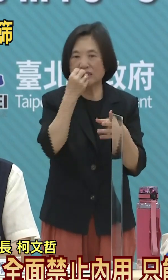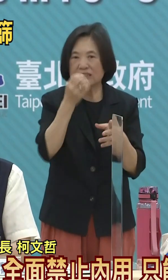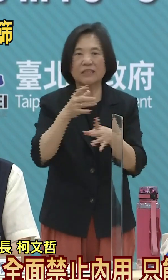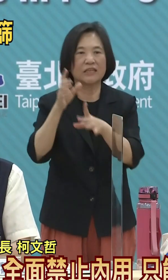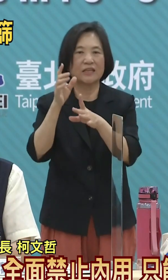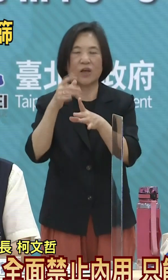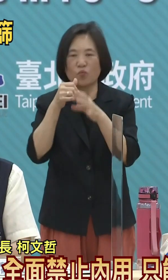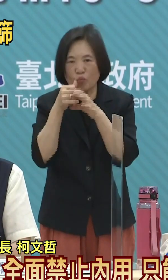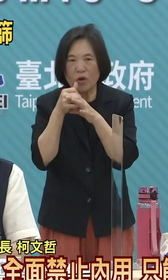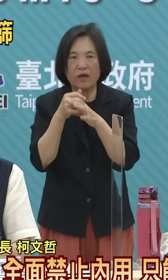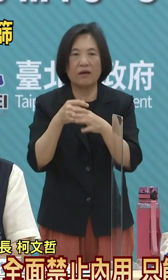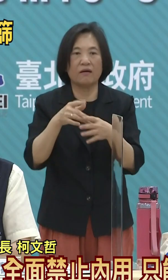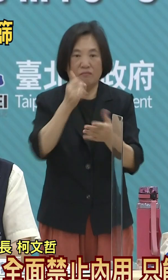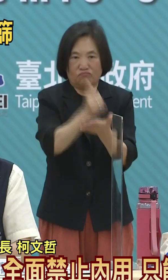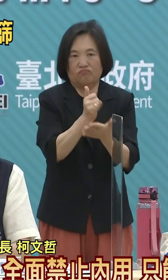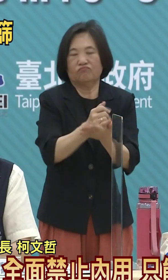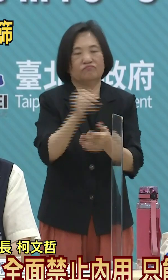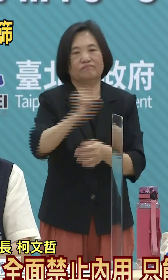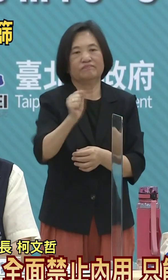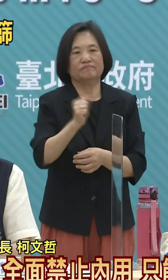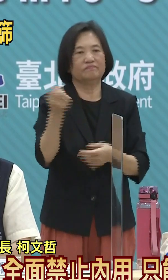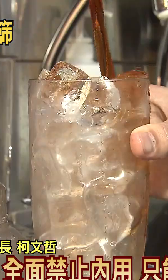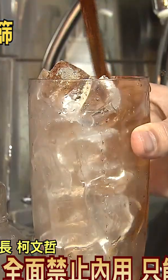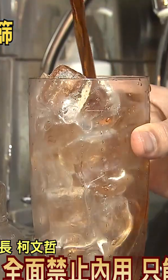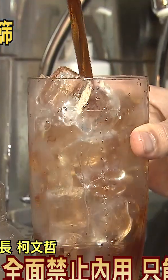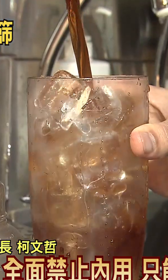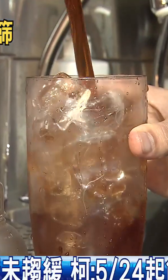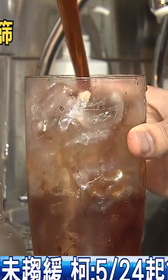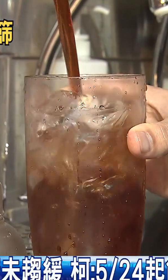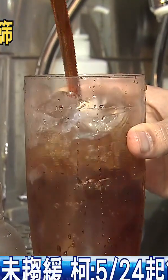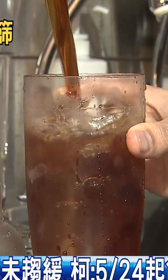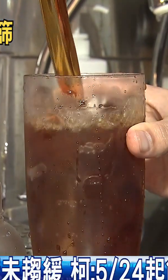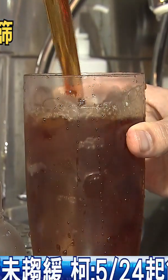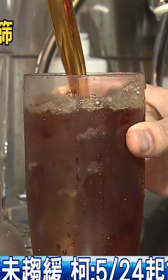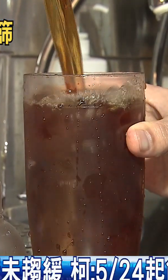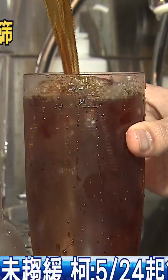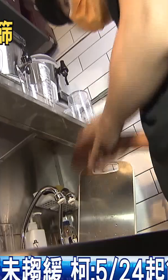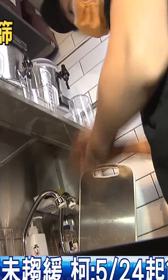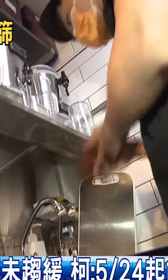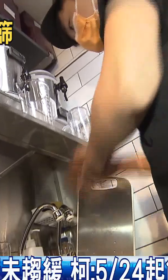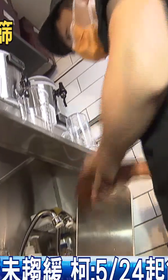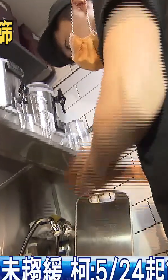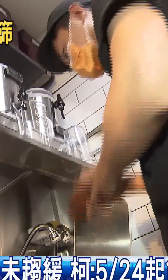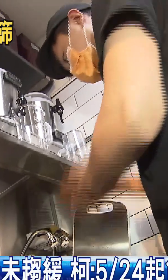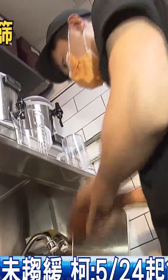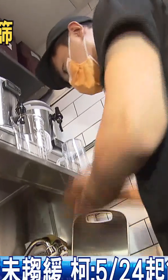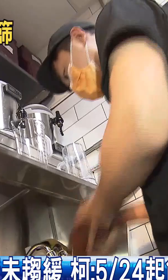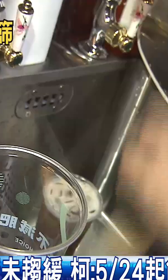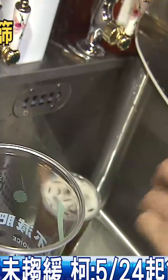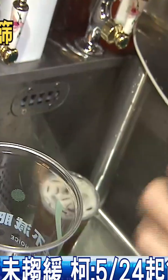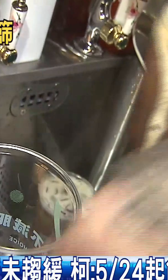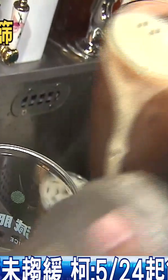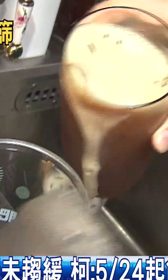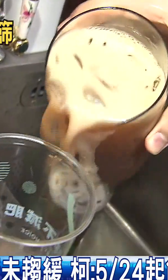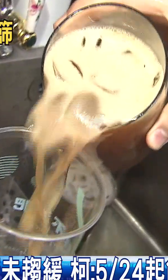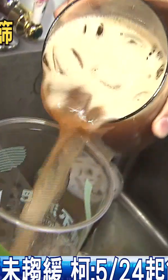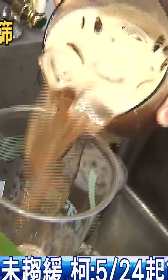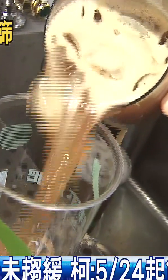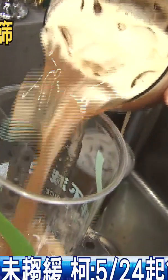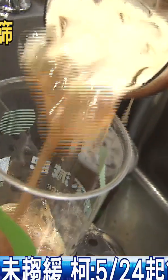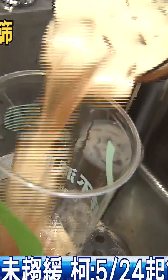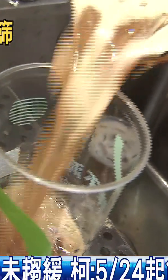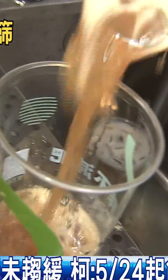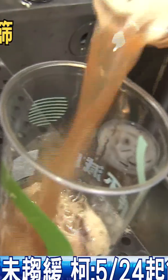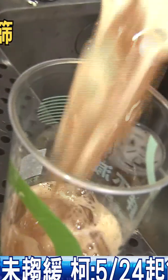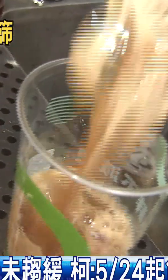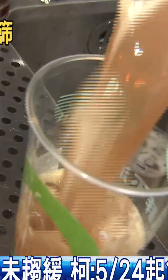面禁止内用，只能外送跟外带。 在祭出管制措施，从24号开始，台北市连饮料都不给